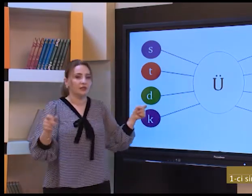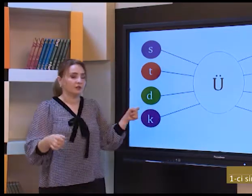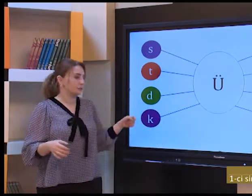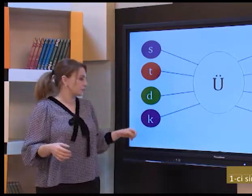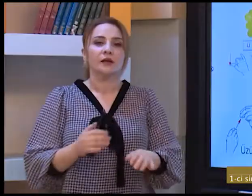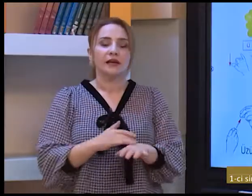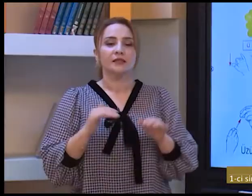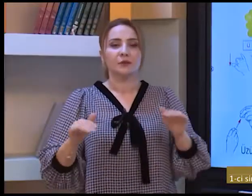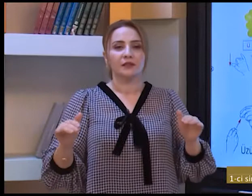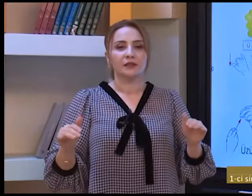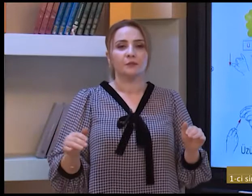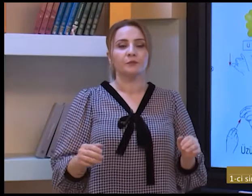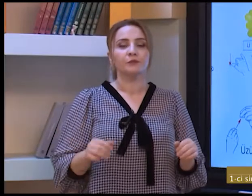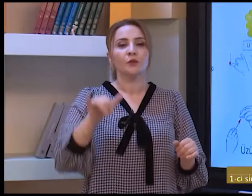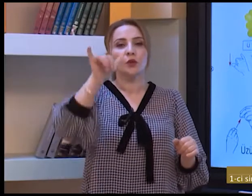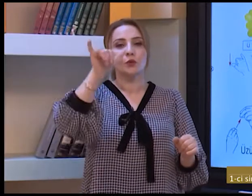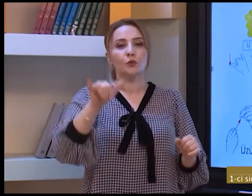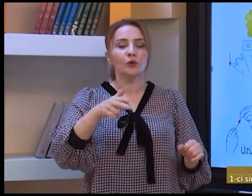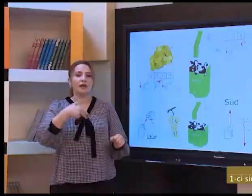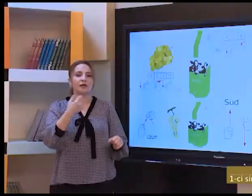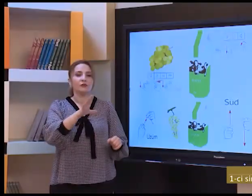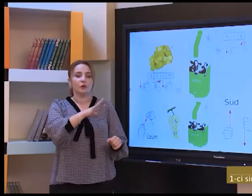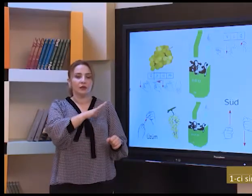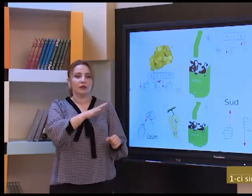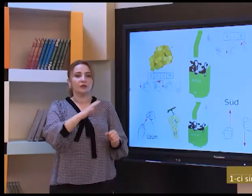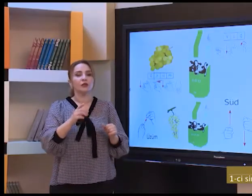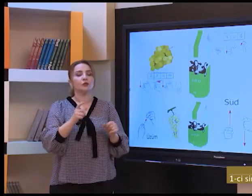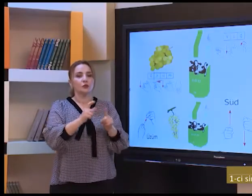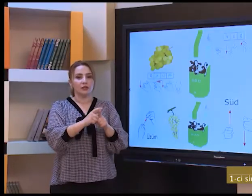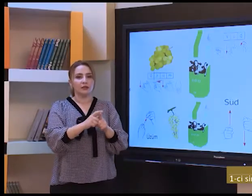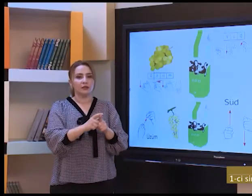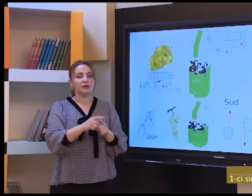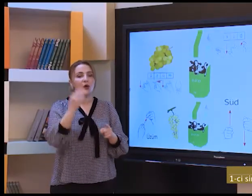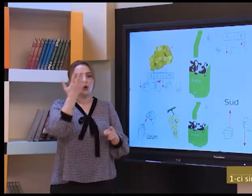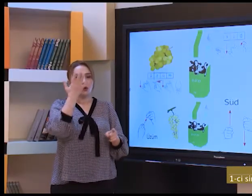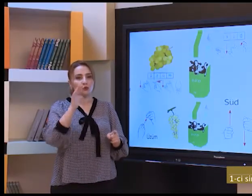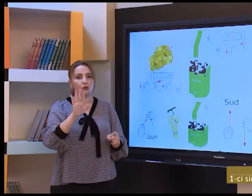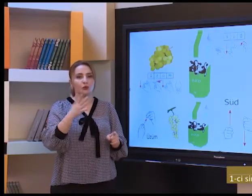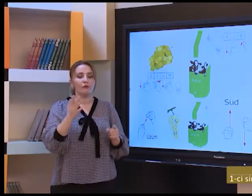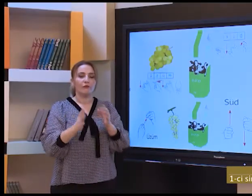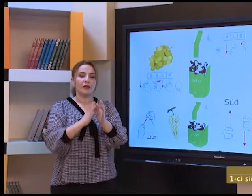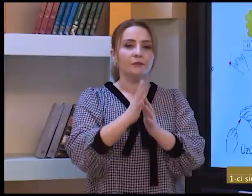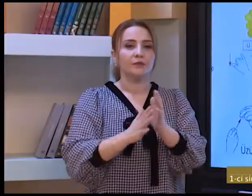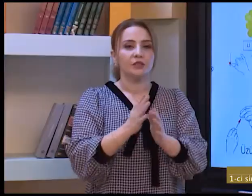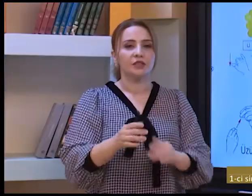hecaları. Əziz balalar, ü hərfi olan sözlərin oxunuşu və